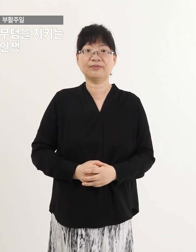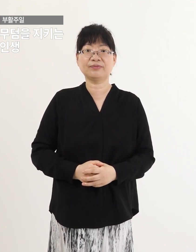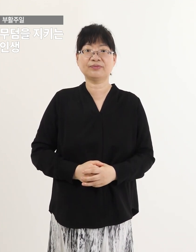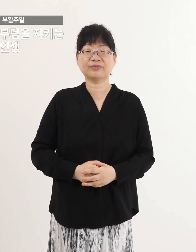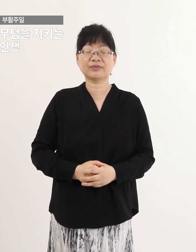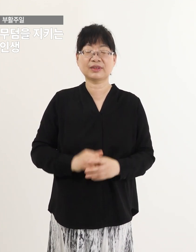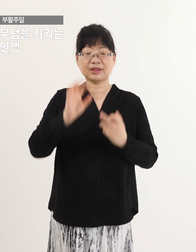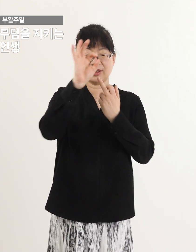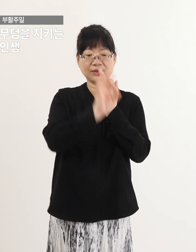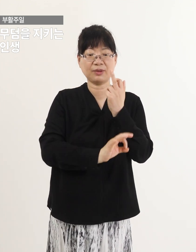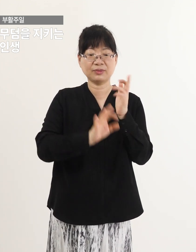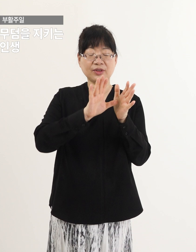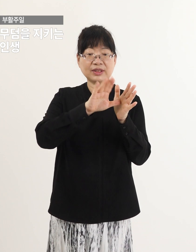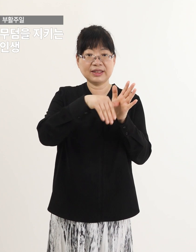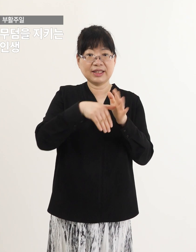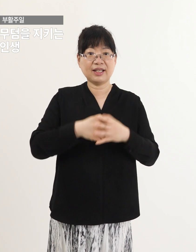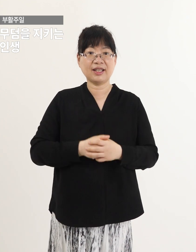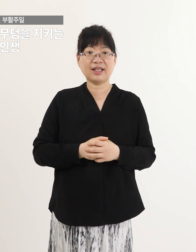저물었을 때에